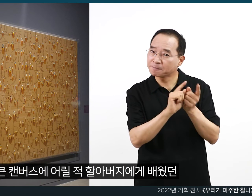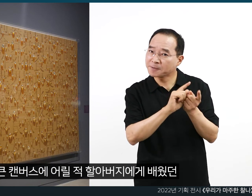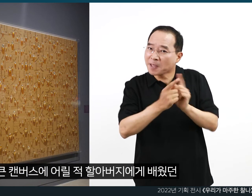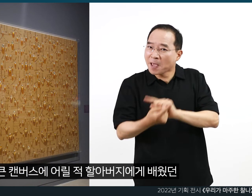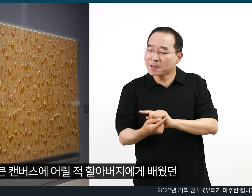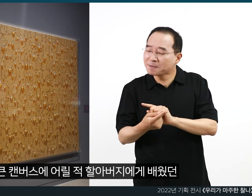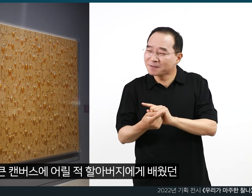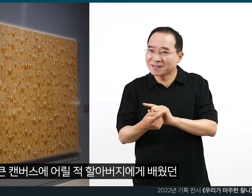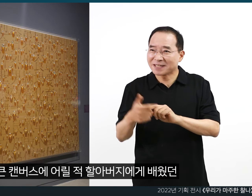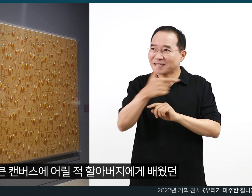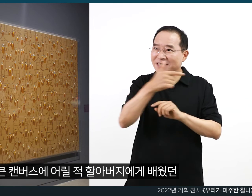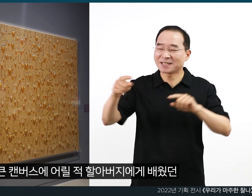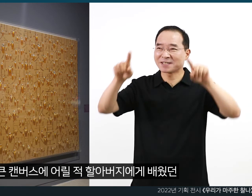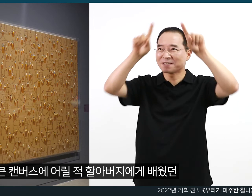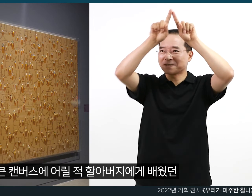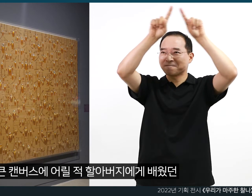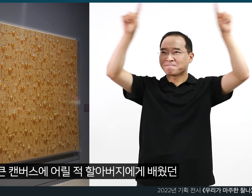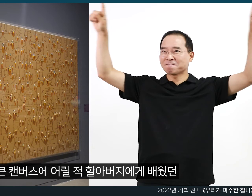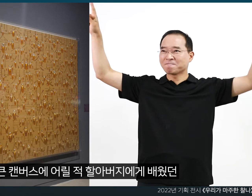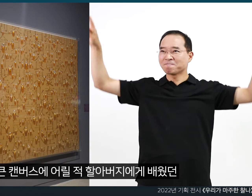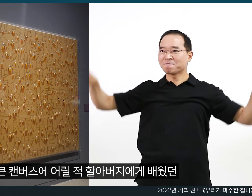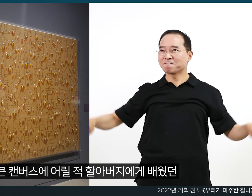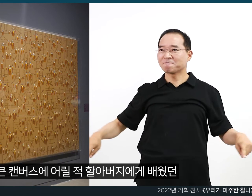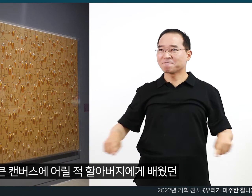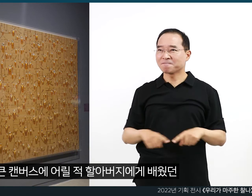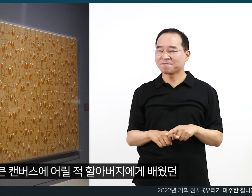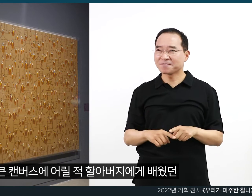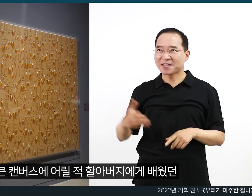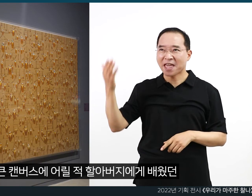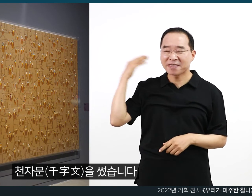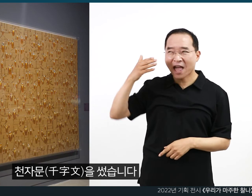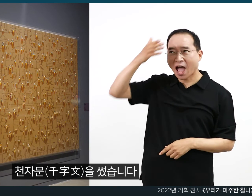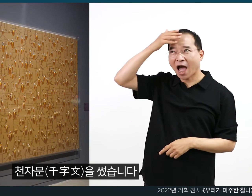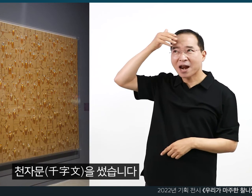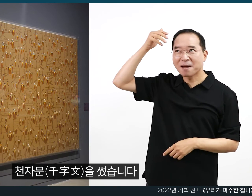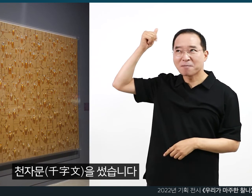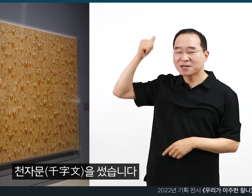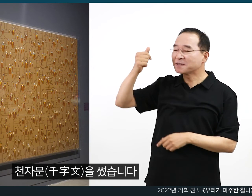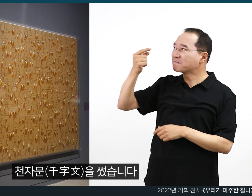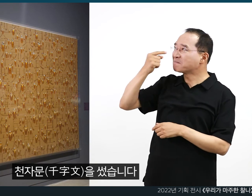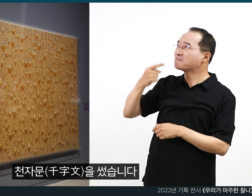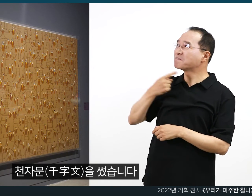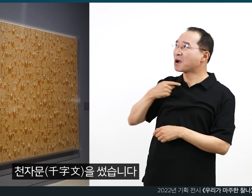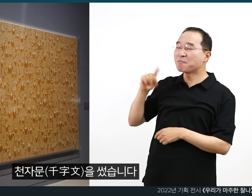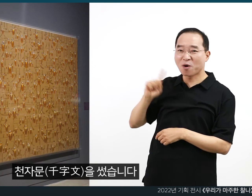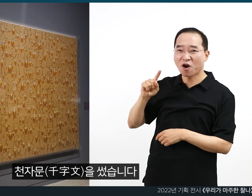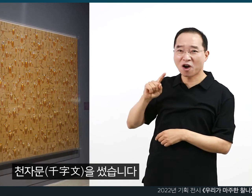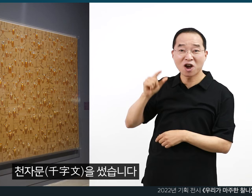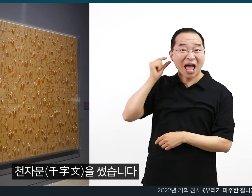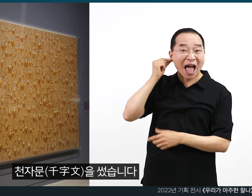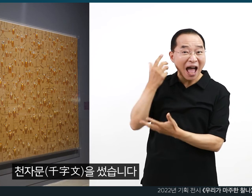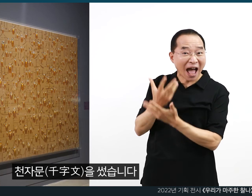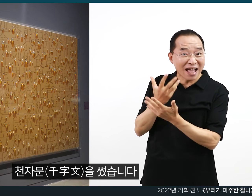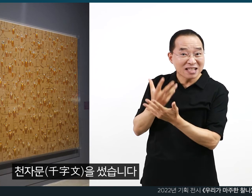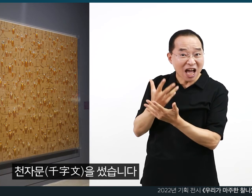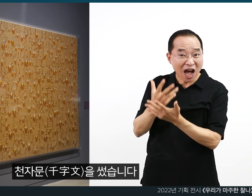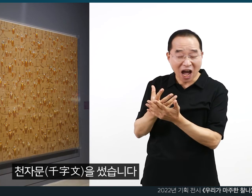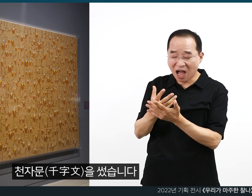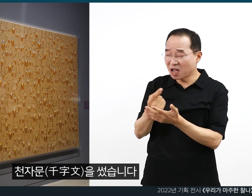대신 큰 캔버스에 어릴 적 할아버지에게 배웠던 천자문을 썼습니다.